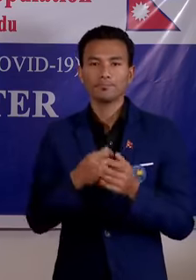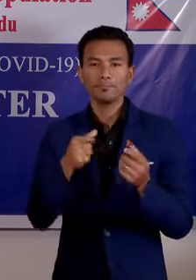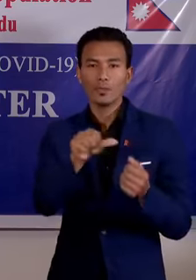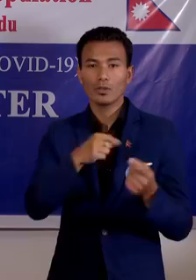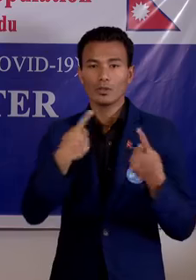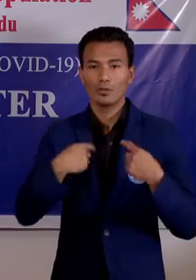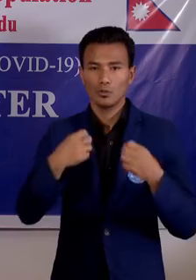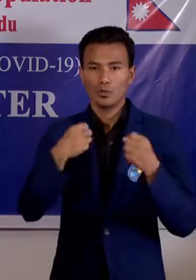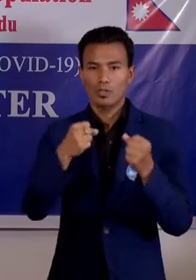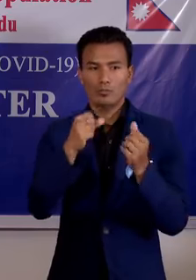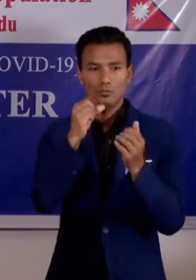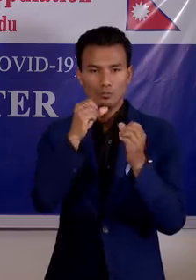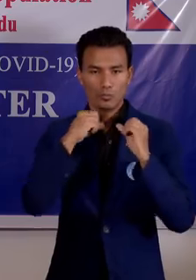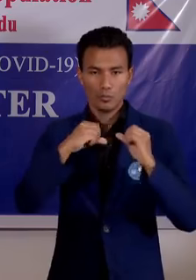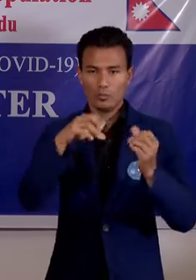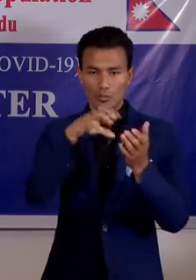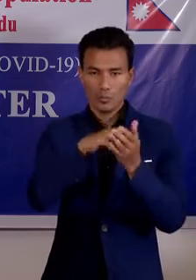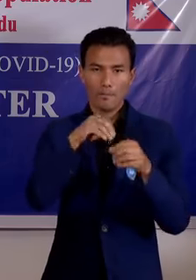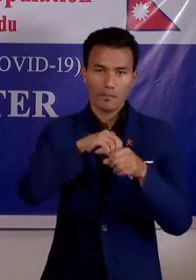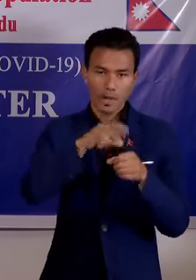जनस्वास्थ्य प्रयोगशाला बाहिर